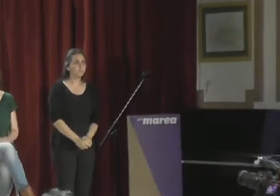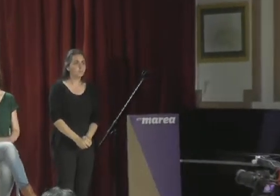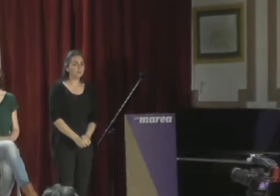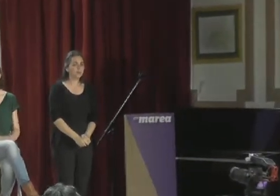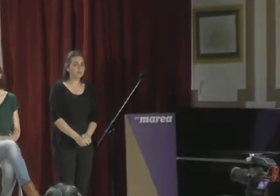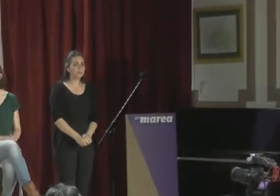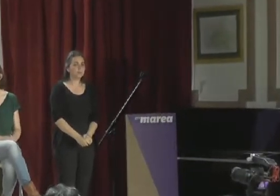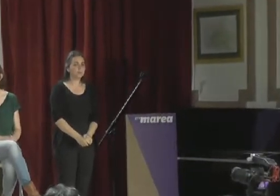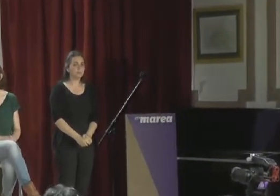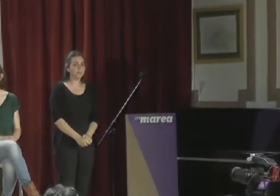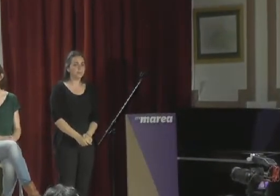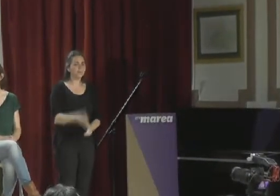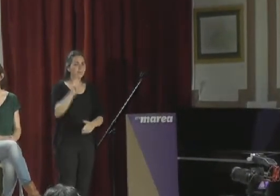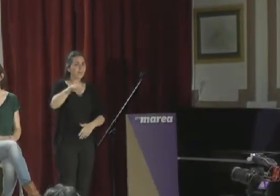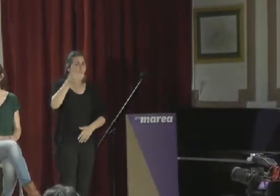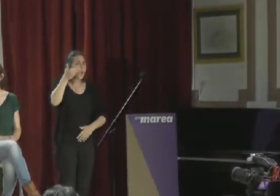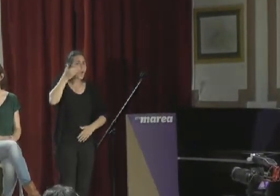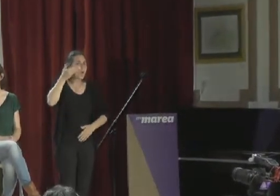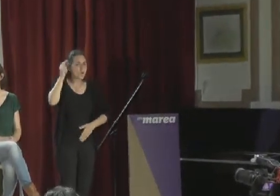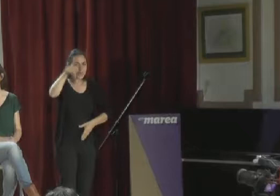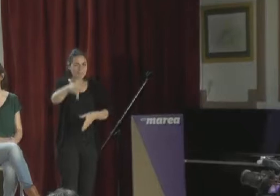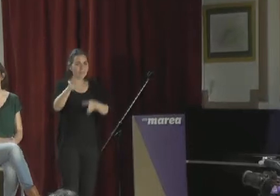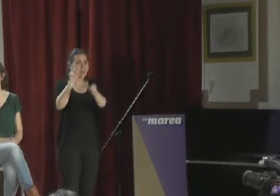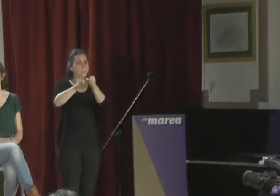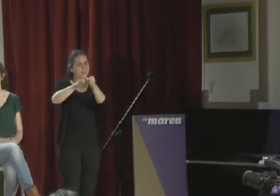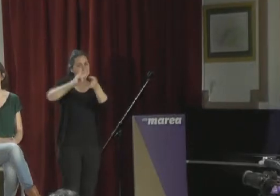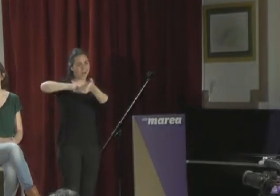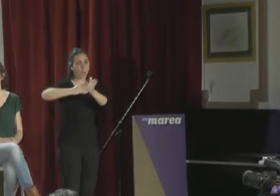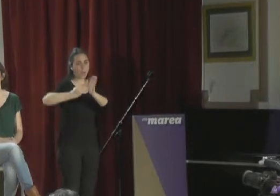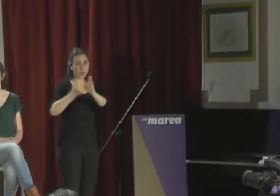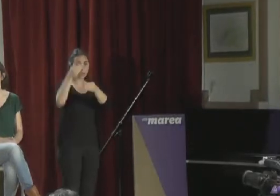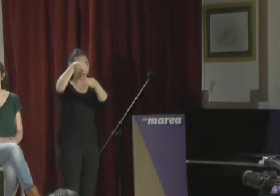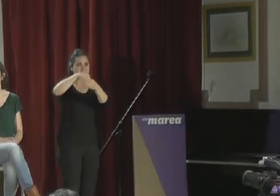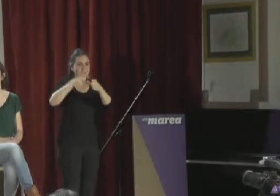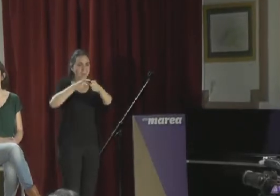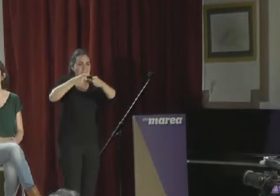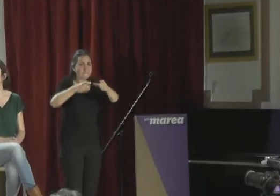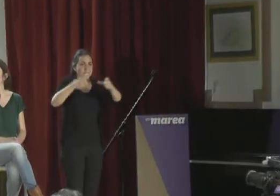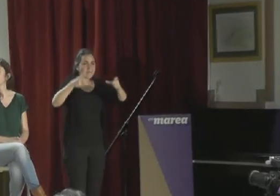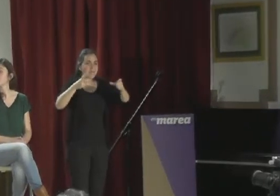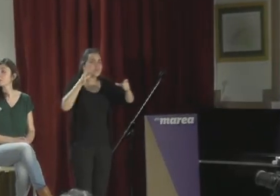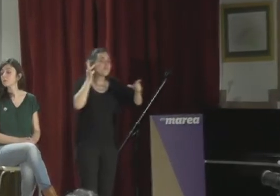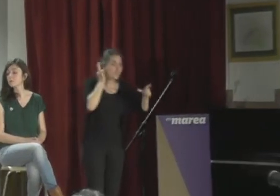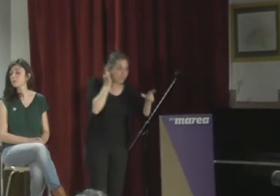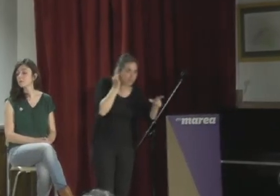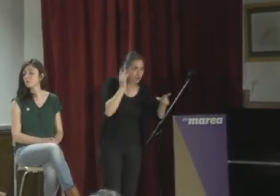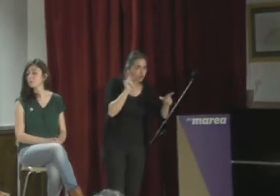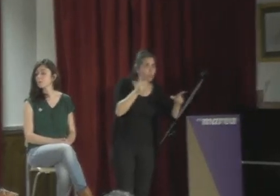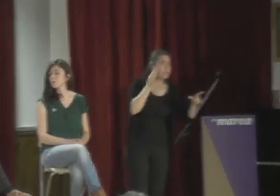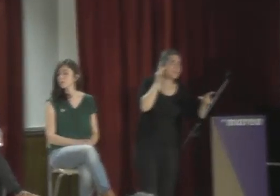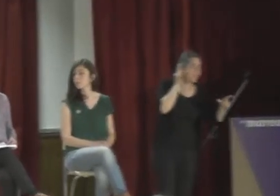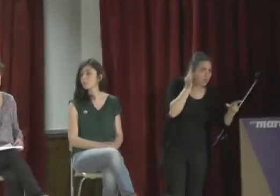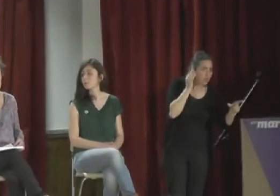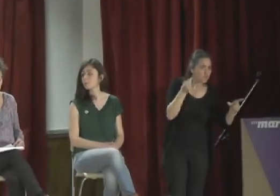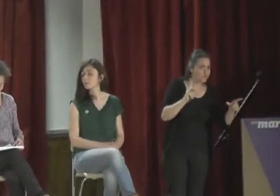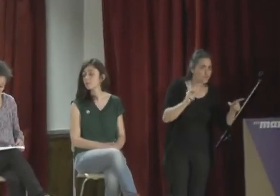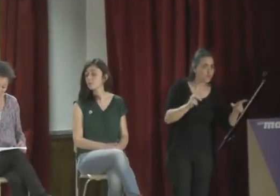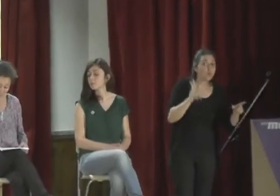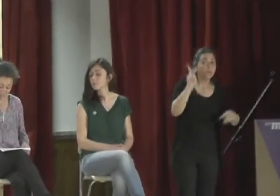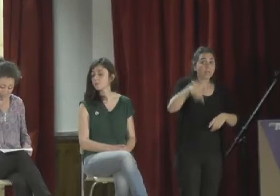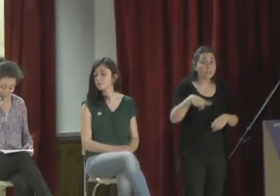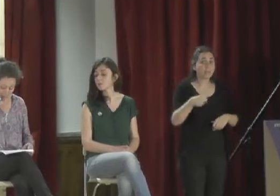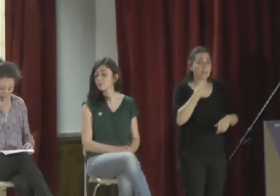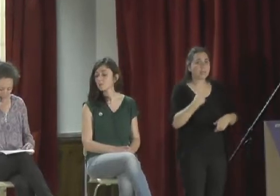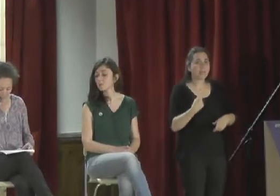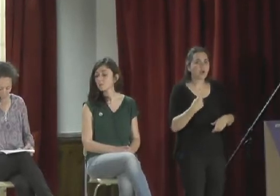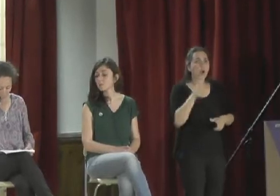E tamén por eso é un orgullo participar deste proxecto que medra en feminino, e agora non só falo das mulleres, estou falando tamén de todas as persoas